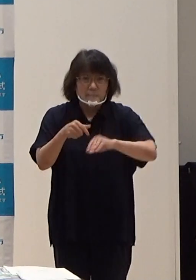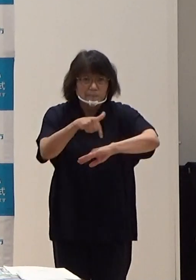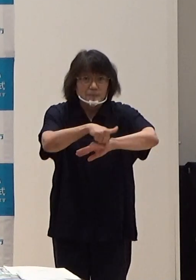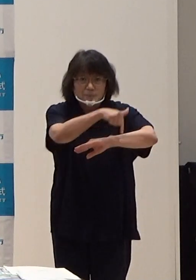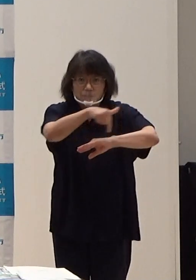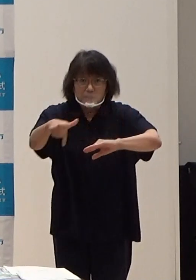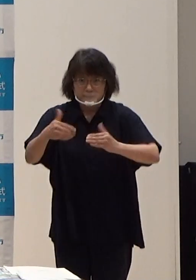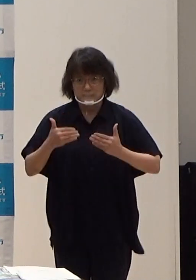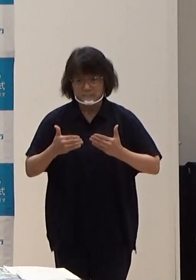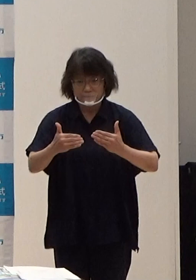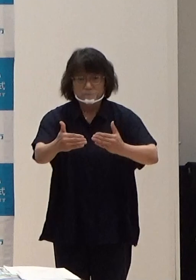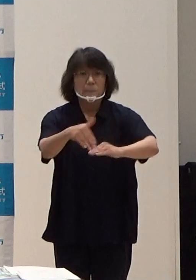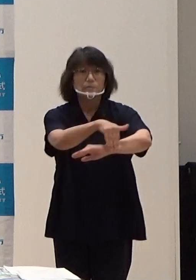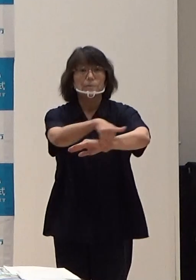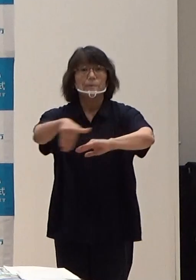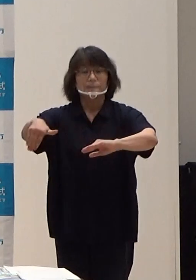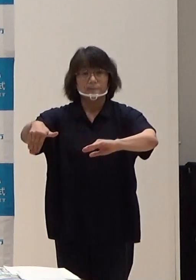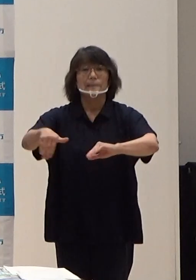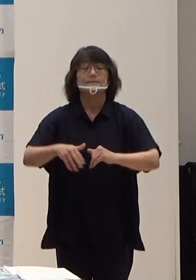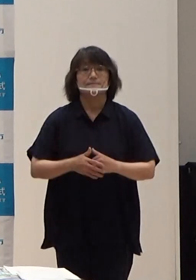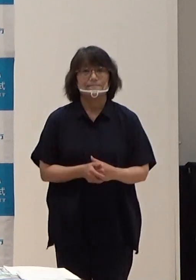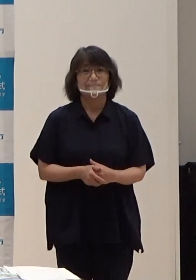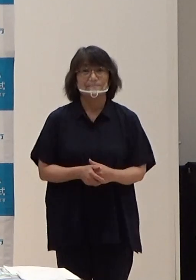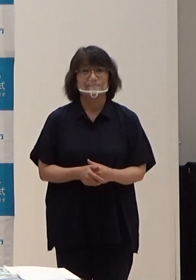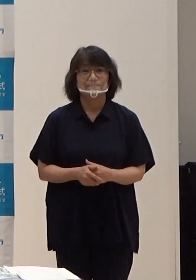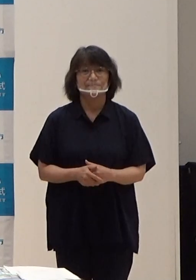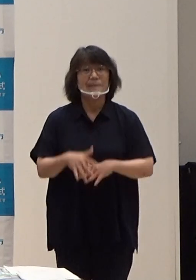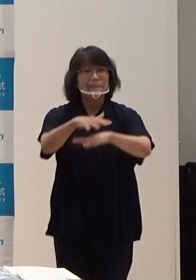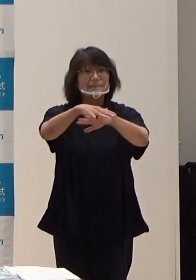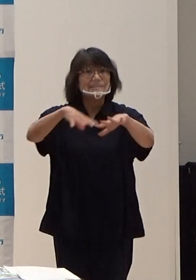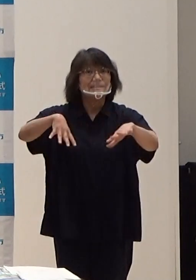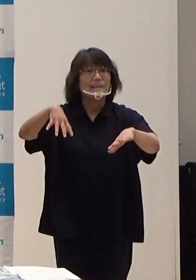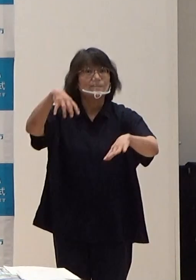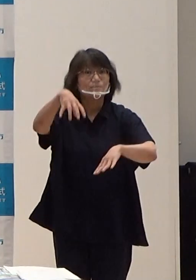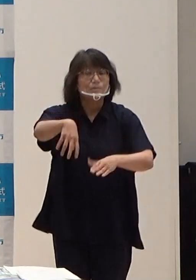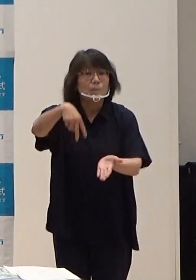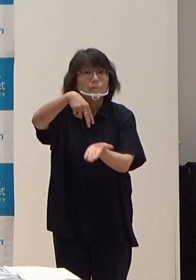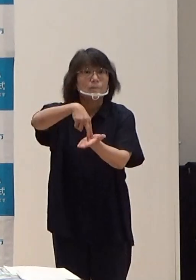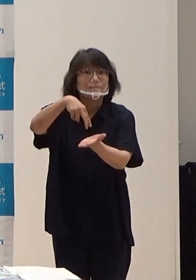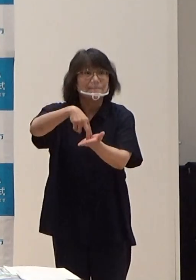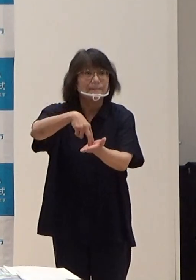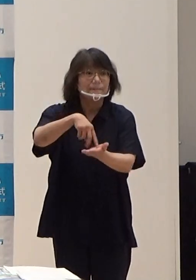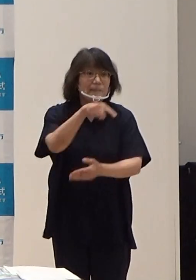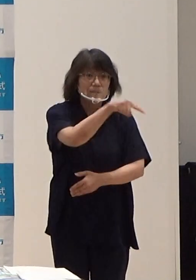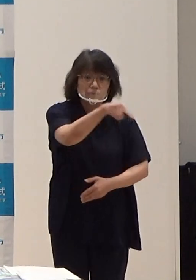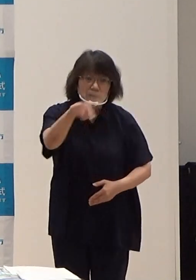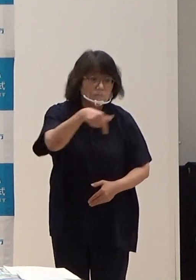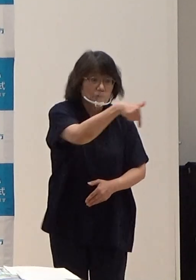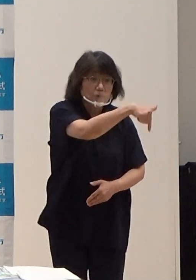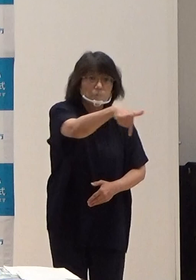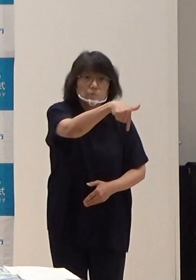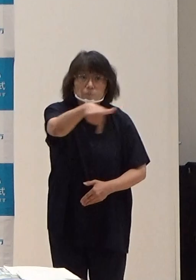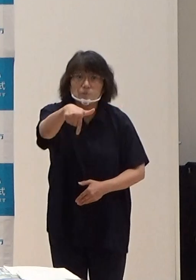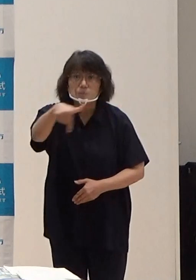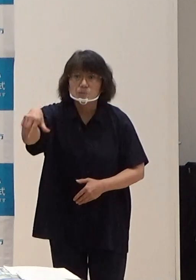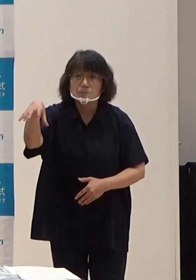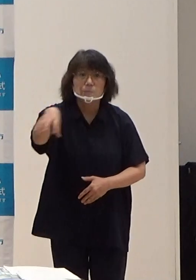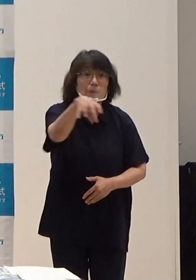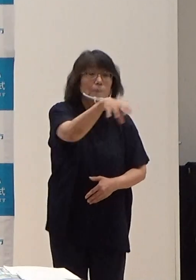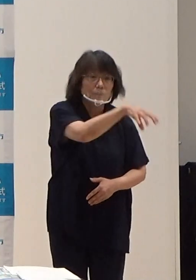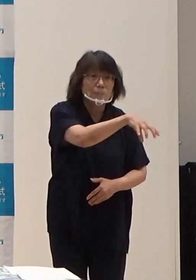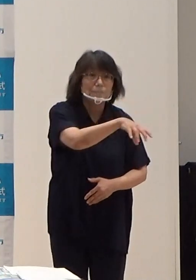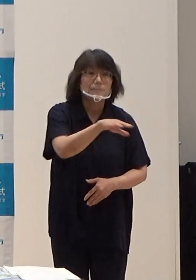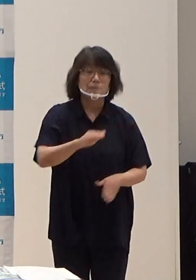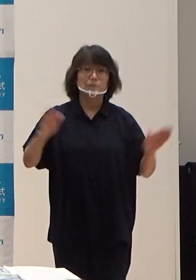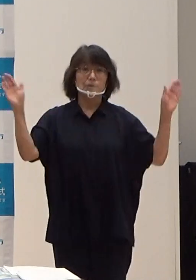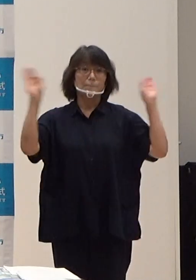が、高齢者市役所としましてはですね、各部もですね、このベビーファースト運動に